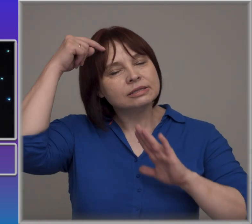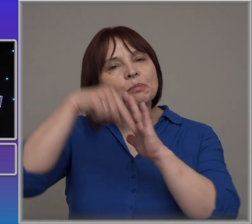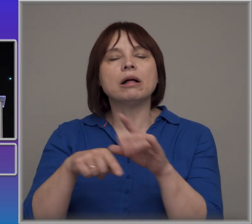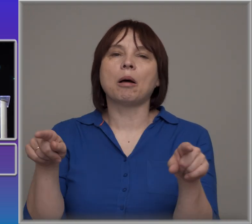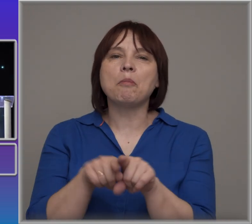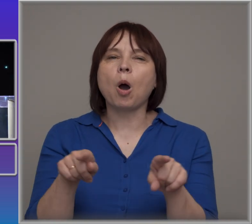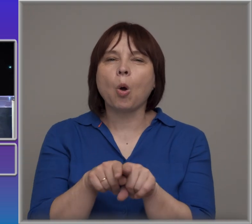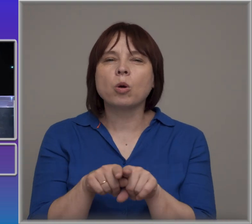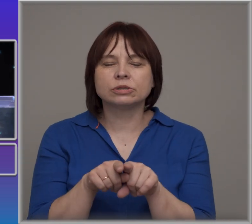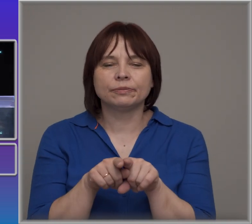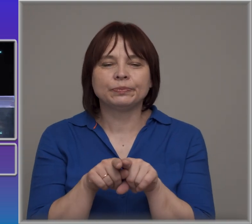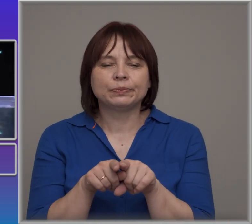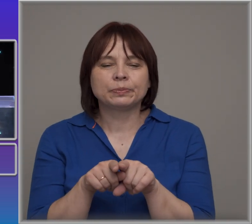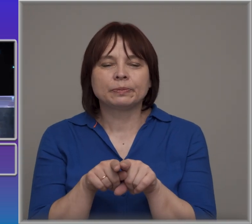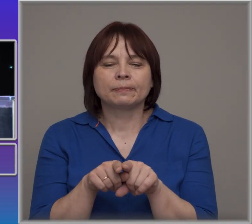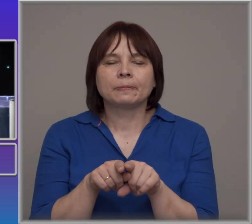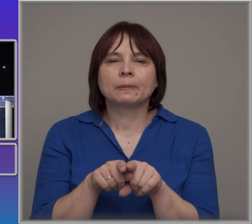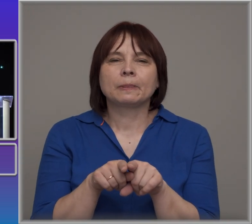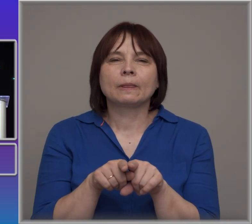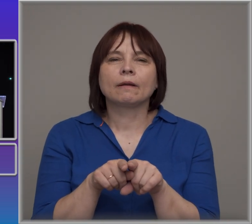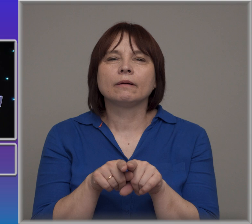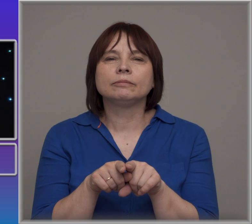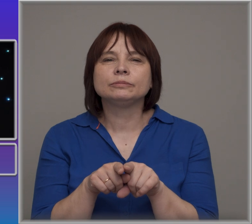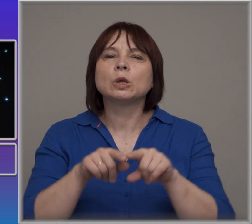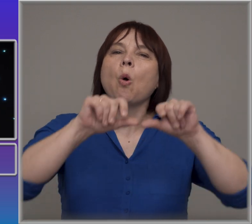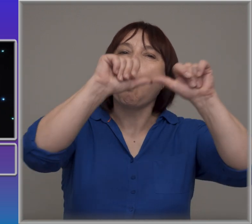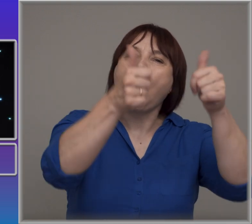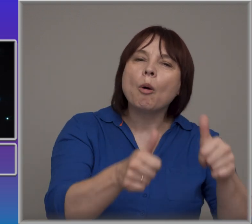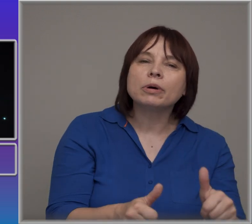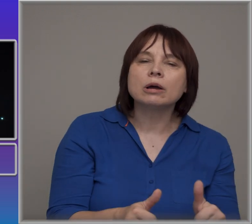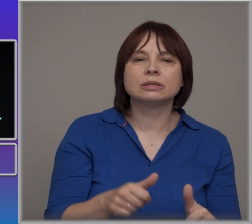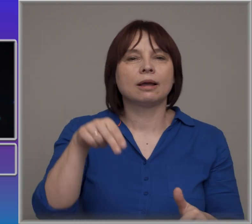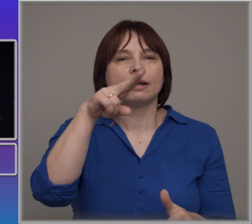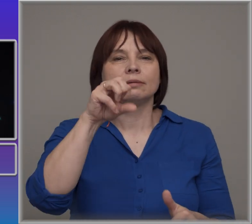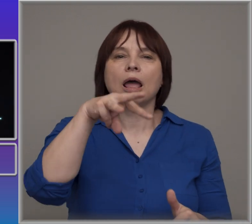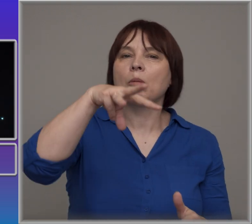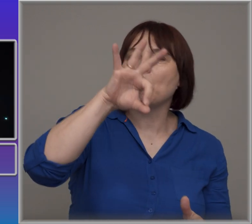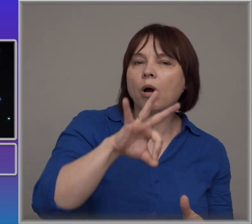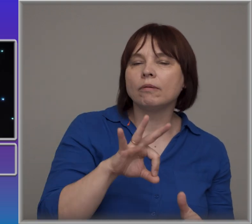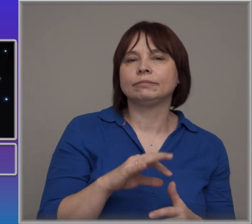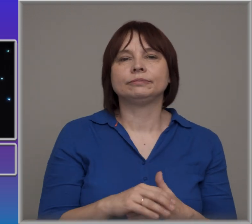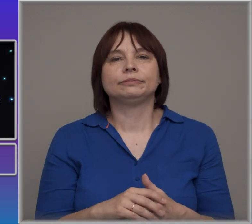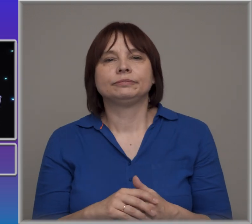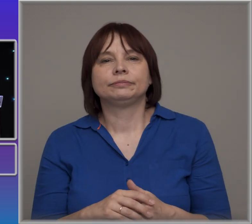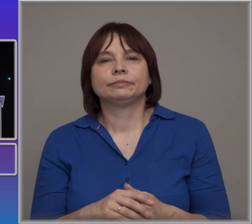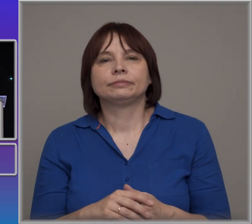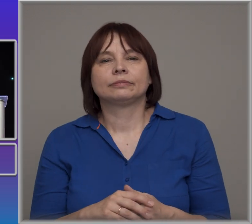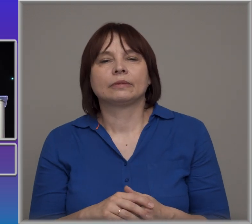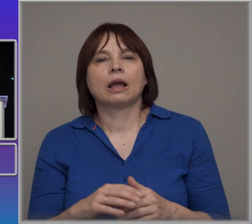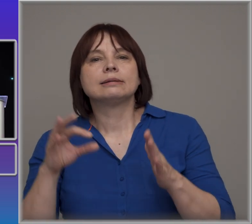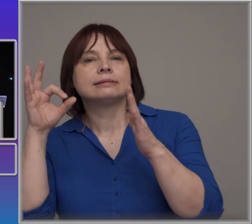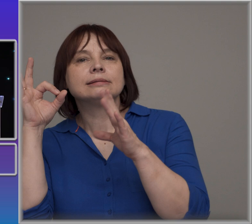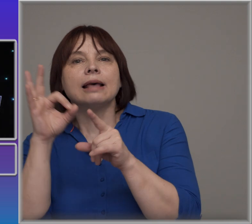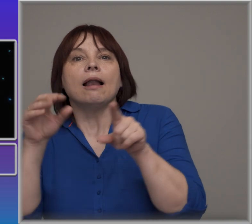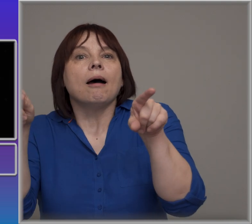творит человека, Он говорит: «Я сотворил его по своему образу и подобию». На еврейском языке есть